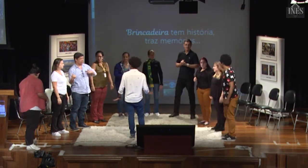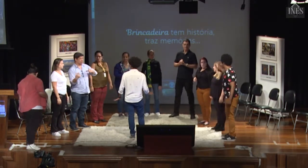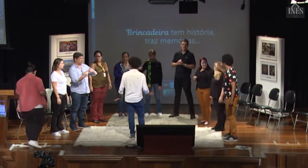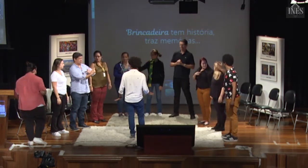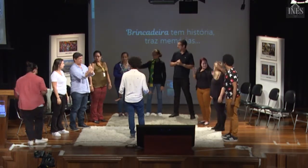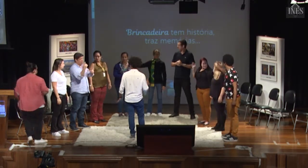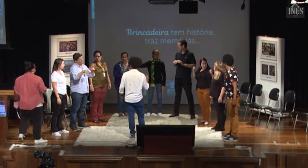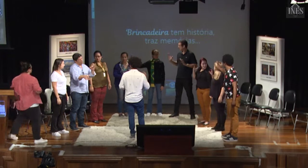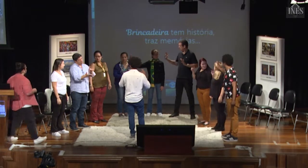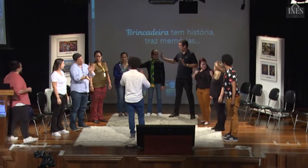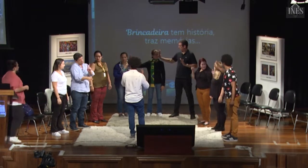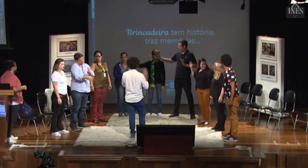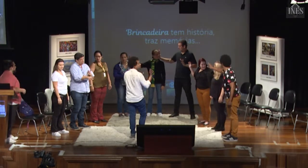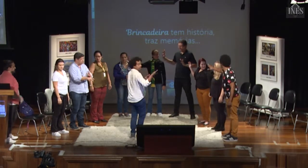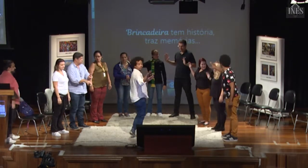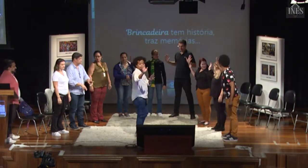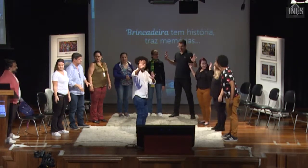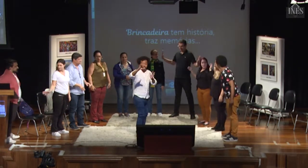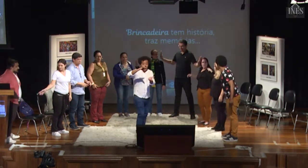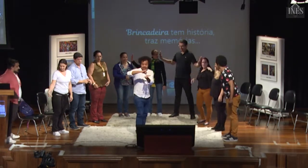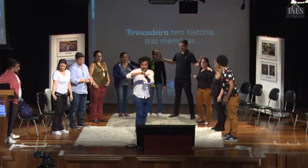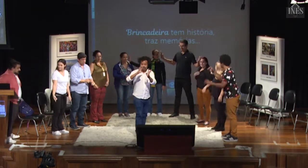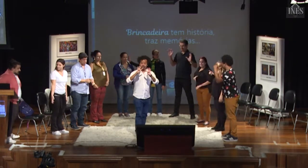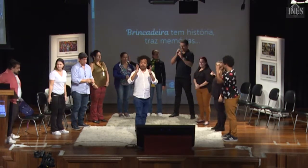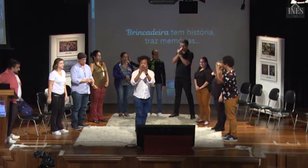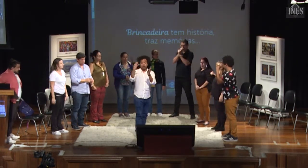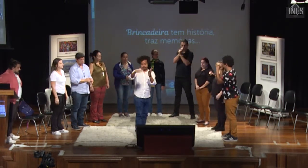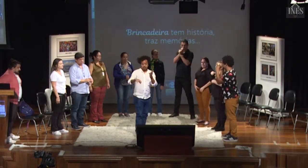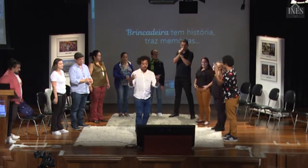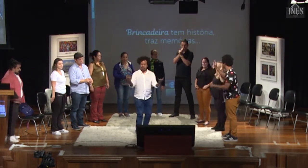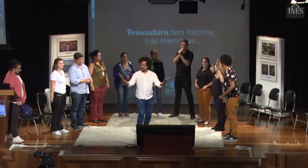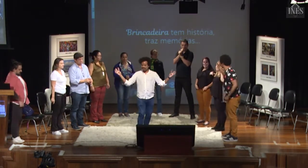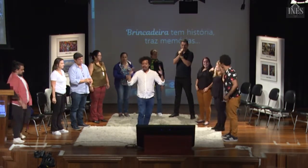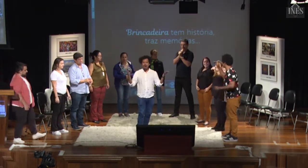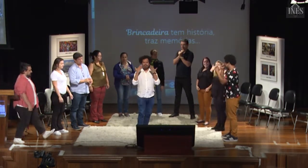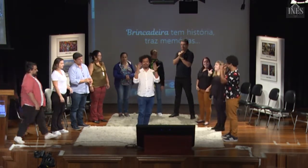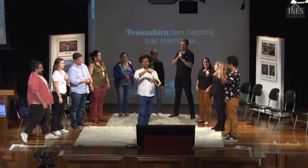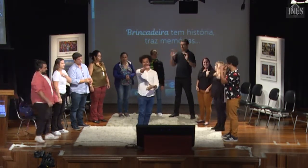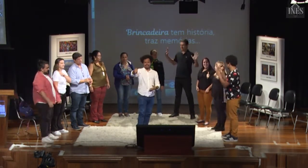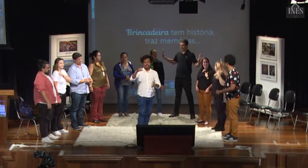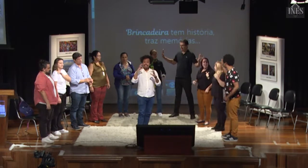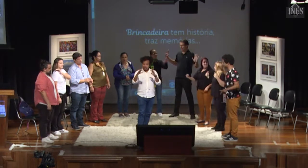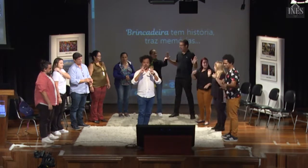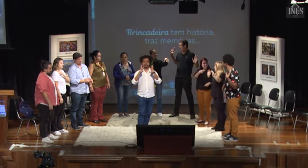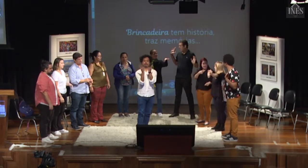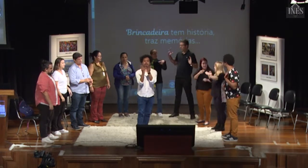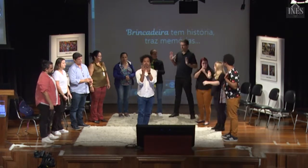aí. Tem como puxar aqui uma roda, mas na realidade é uma roda. Só que para a gente mostrar para vocês, a gente vai